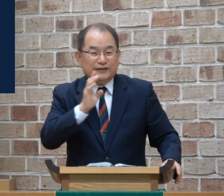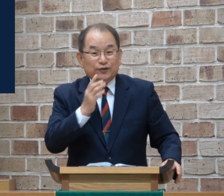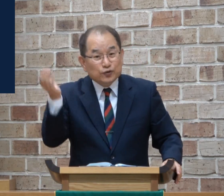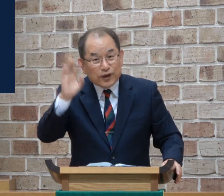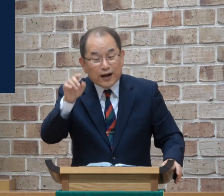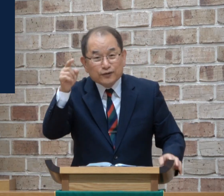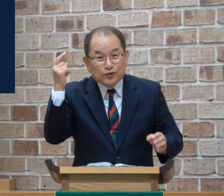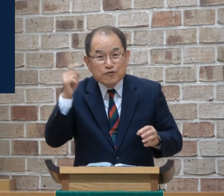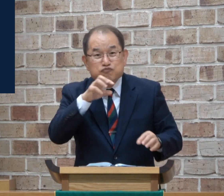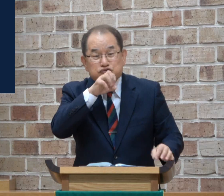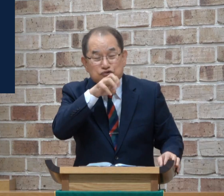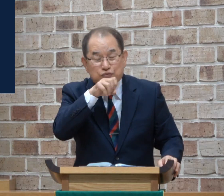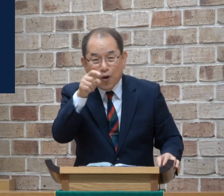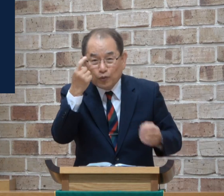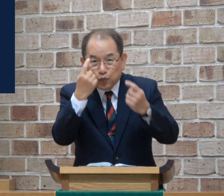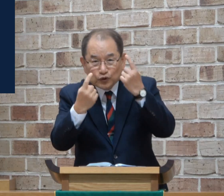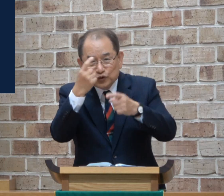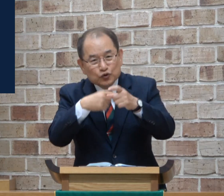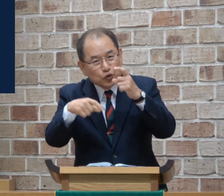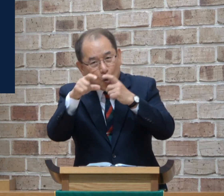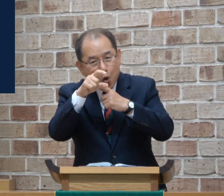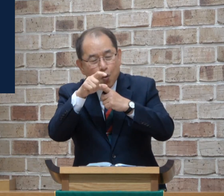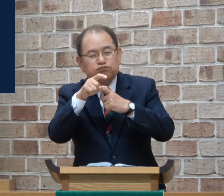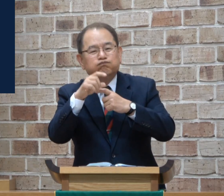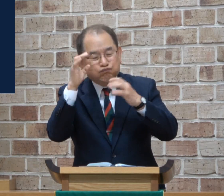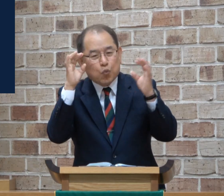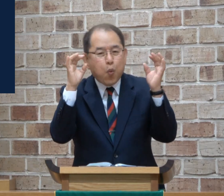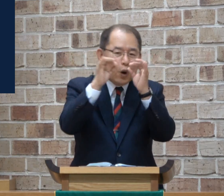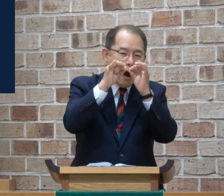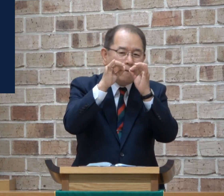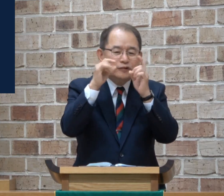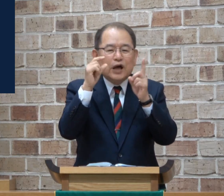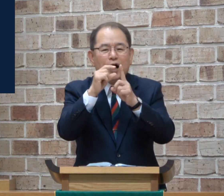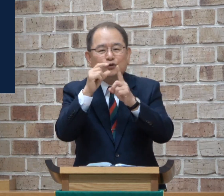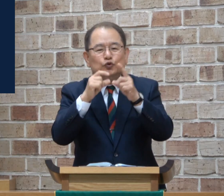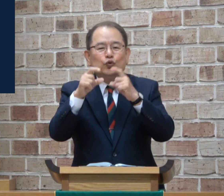불평보다 더 공감할 수 있는 단어가 있습니다.